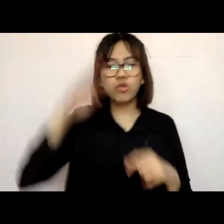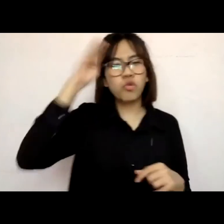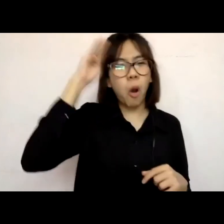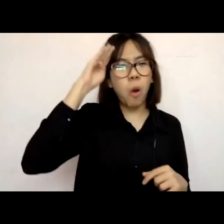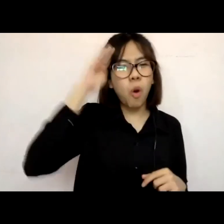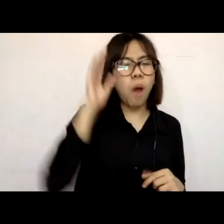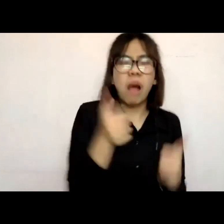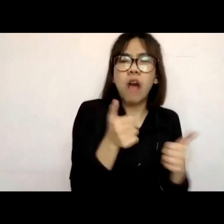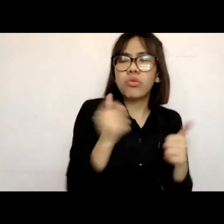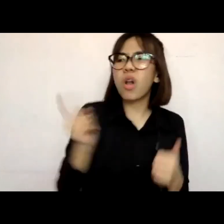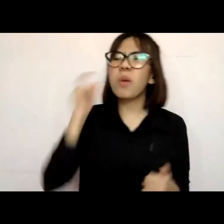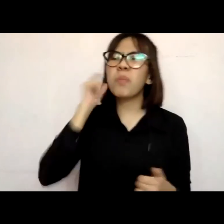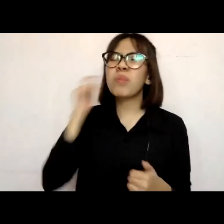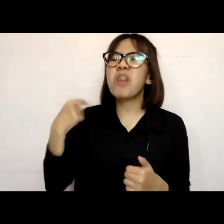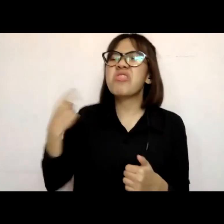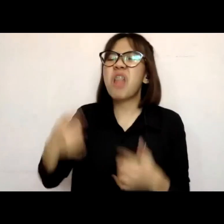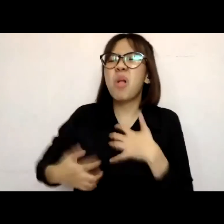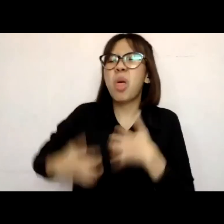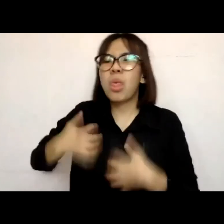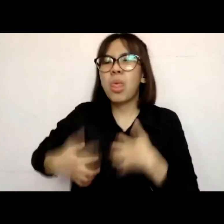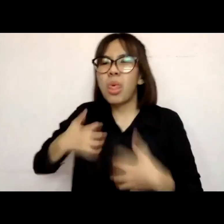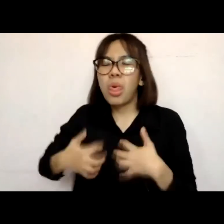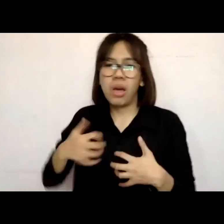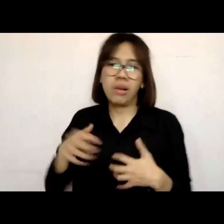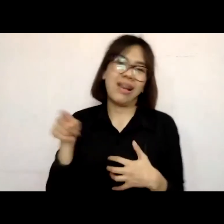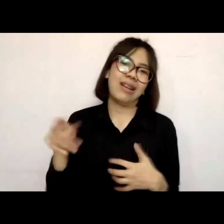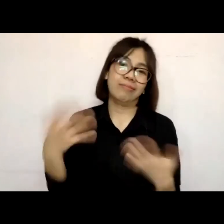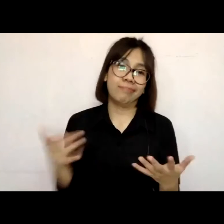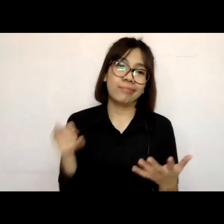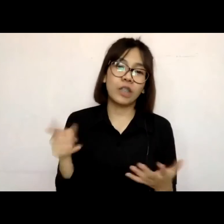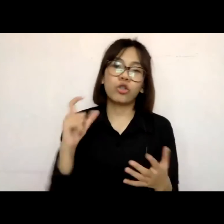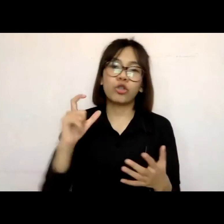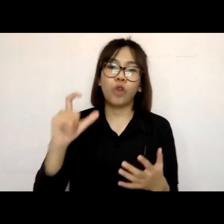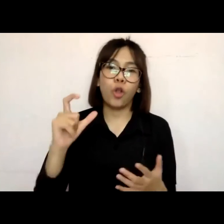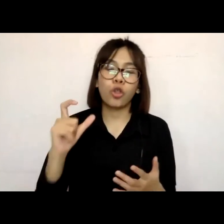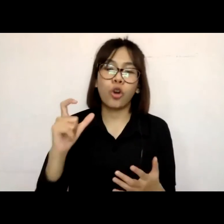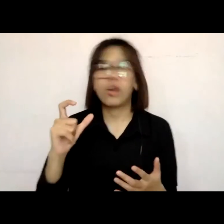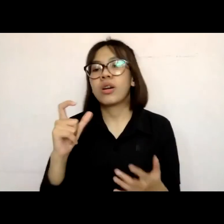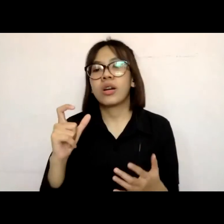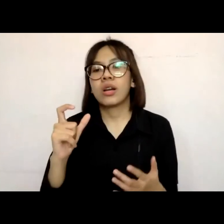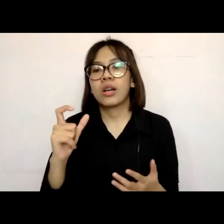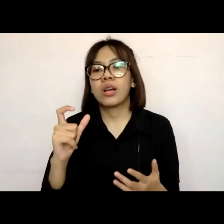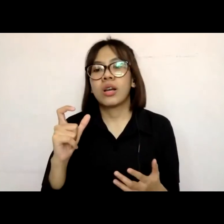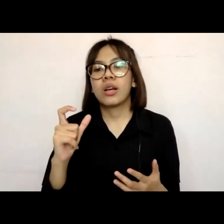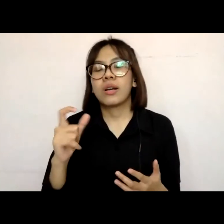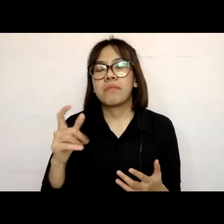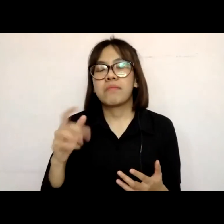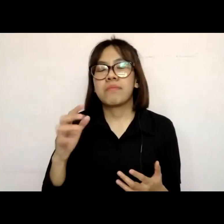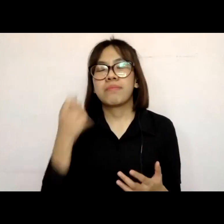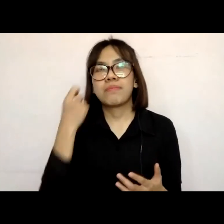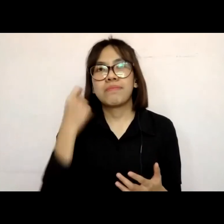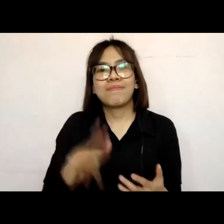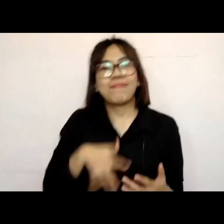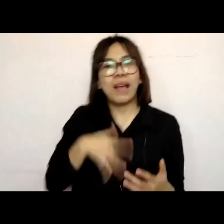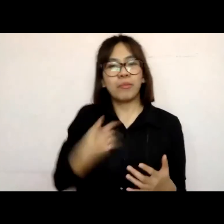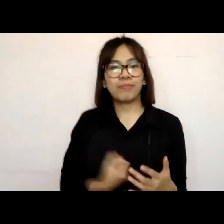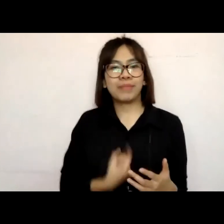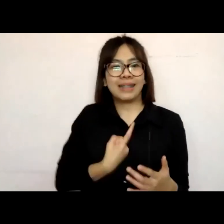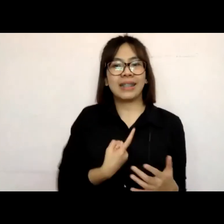bahwa praktik-praktik yang tidak mendukung kesetaraan gender masih terjadi, betul, di lingkungan terdekat